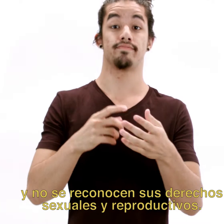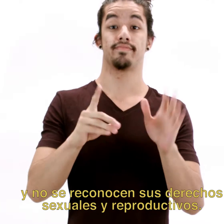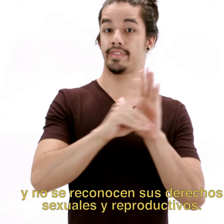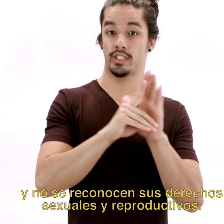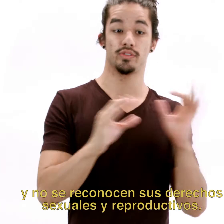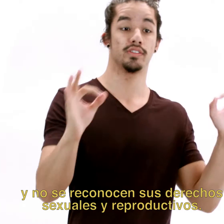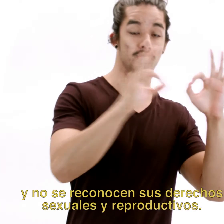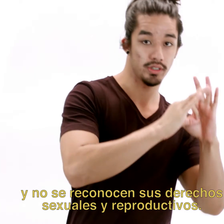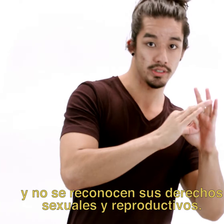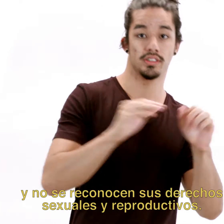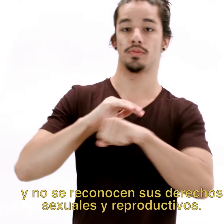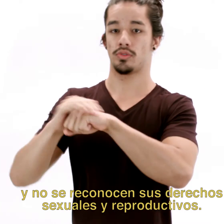derechos sexuales y reproductivos.